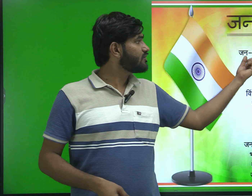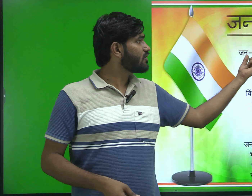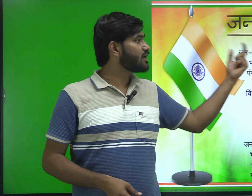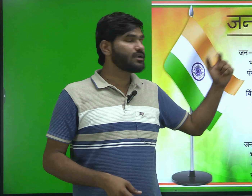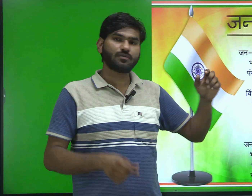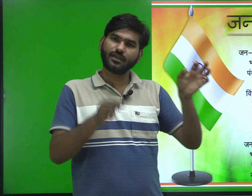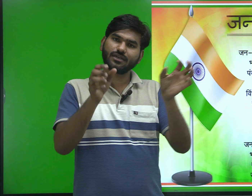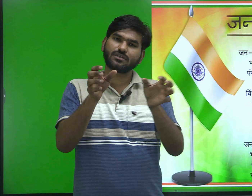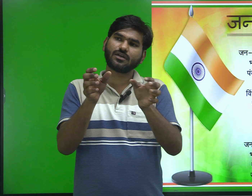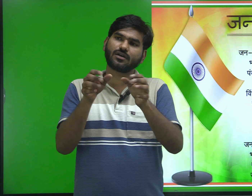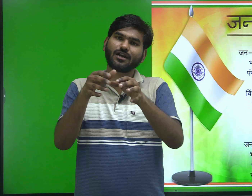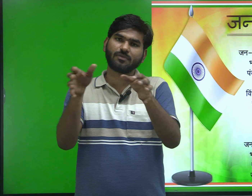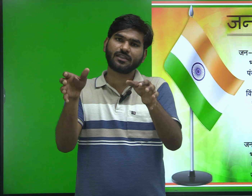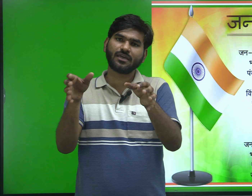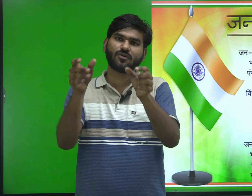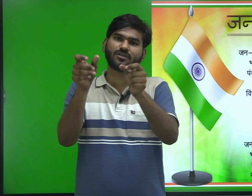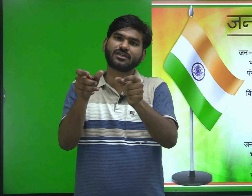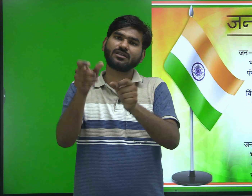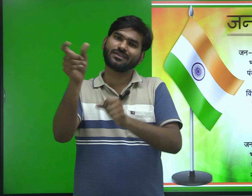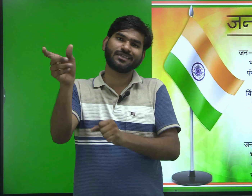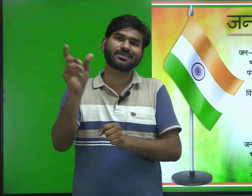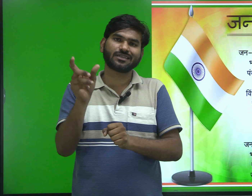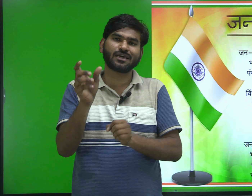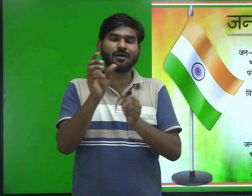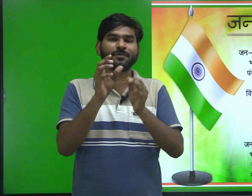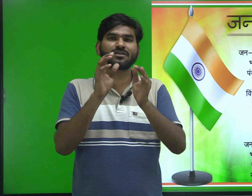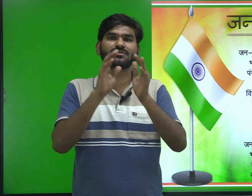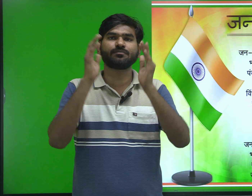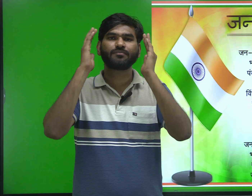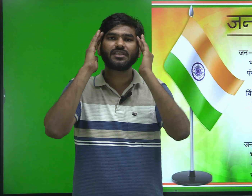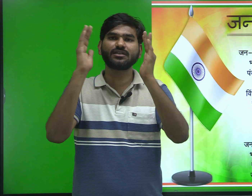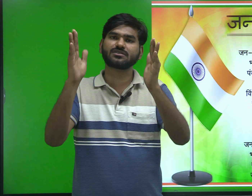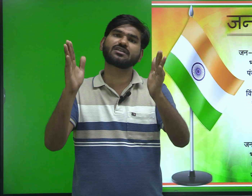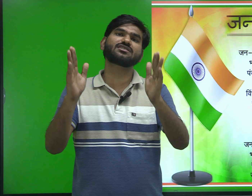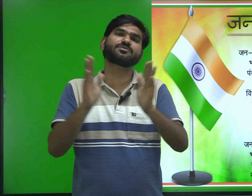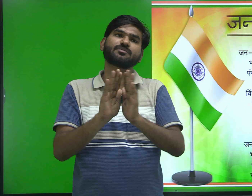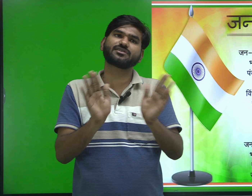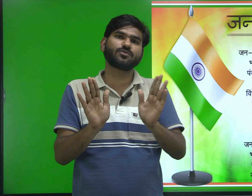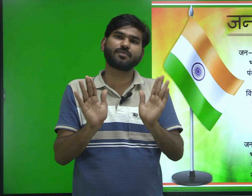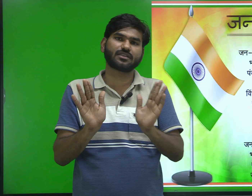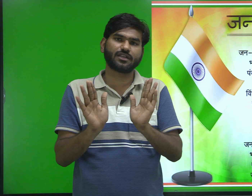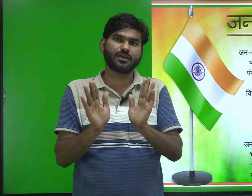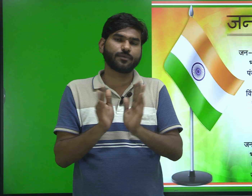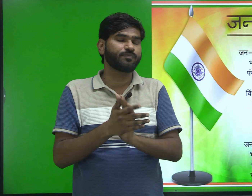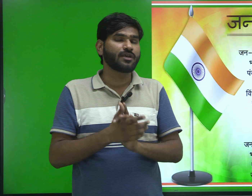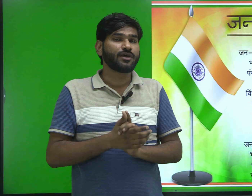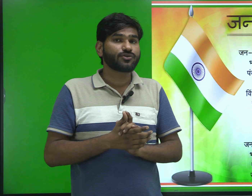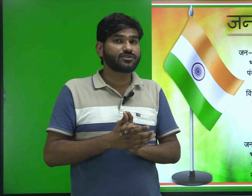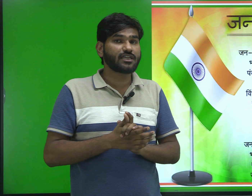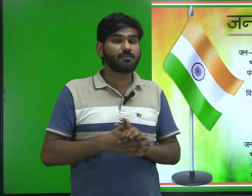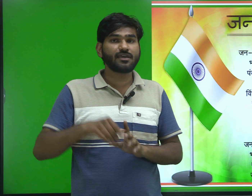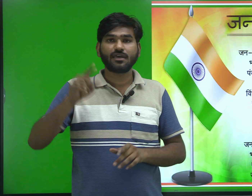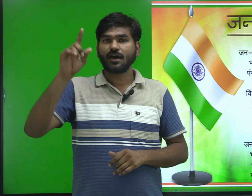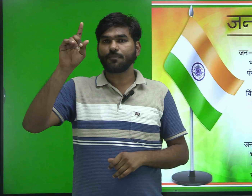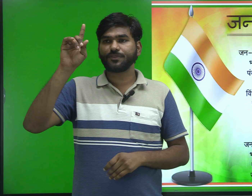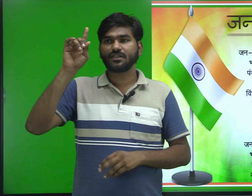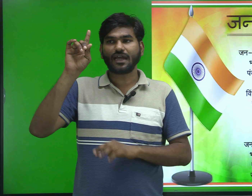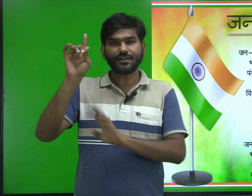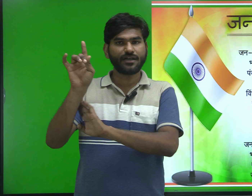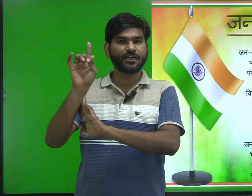गण एक गणमान्य और जन यानी कि जनता। आप एक मीनिंग कांसेप्ट समझते हुए बात करेंगे हम। तो जन में अपनी राइट हैंड की